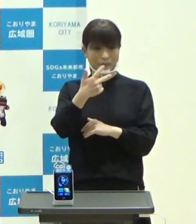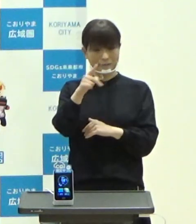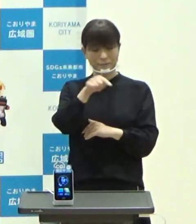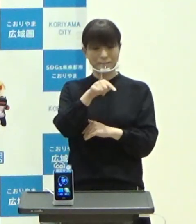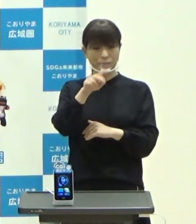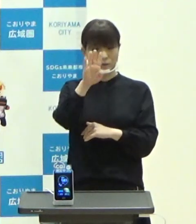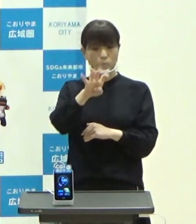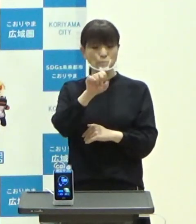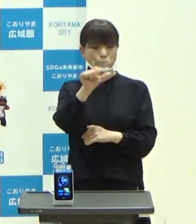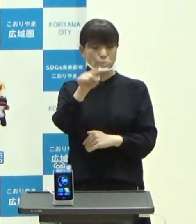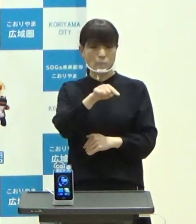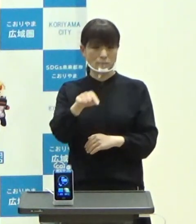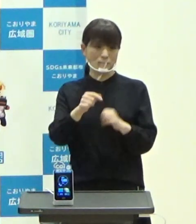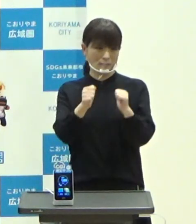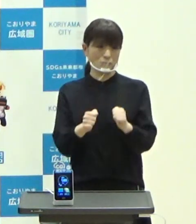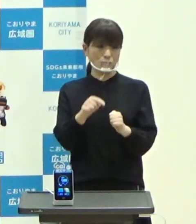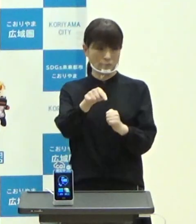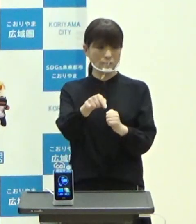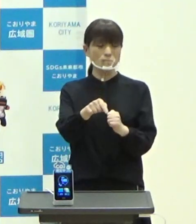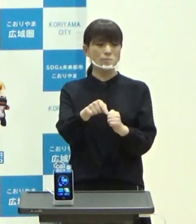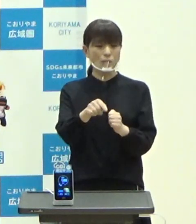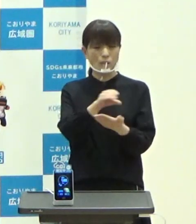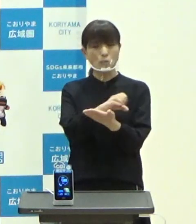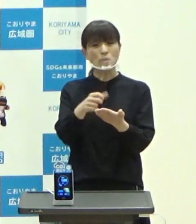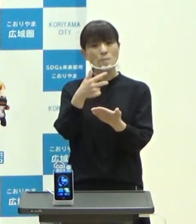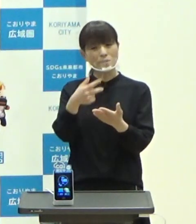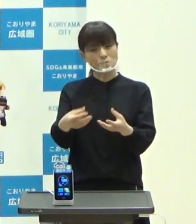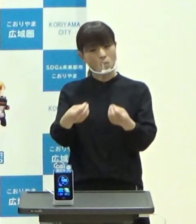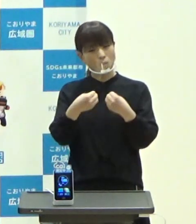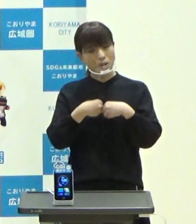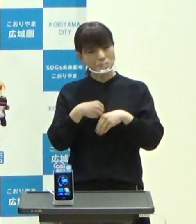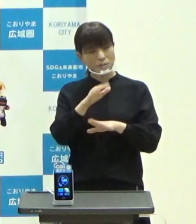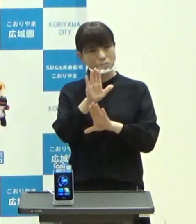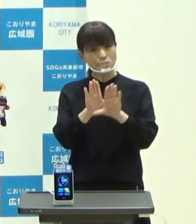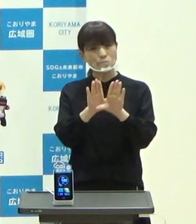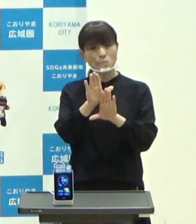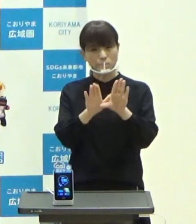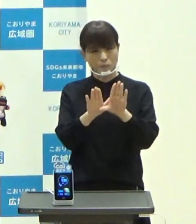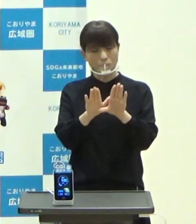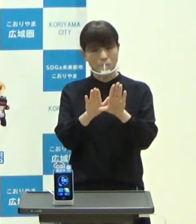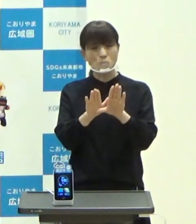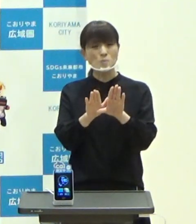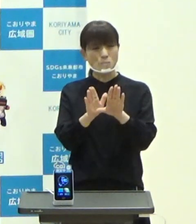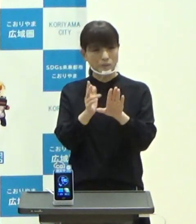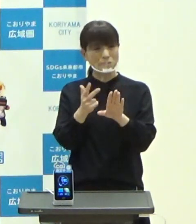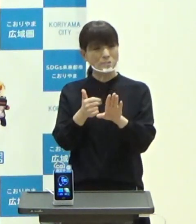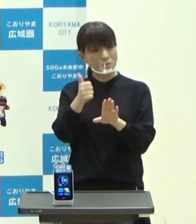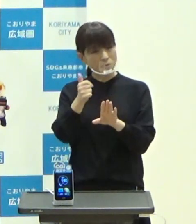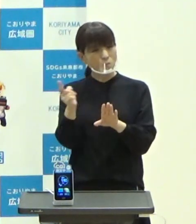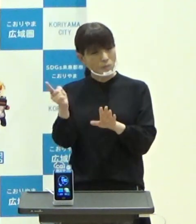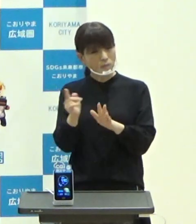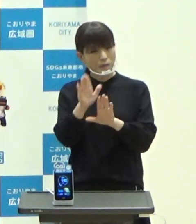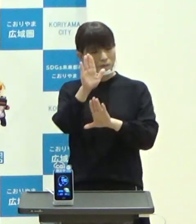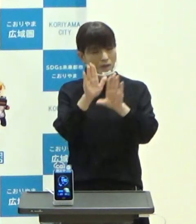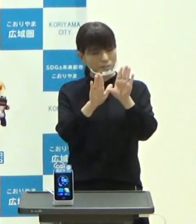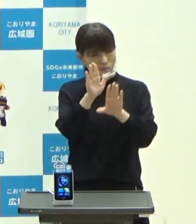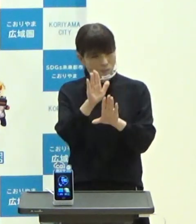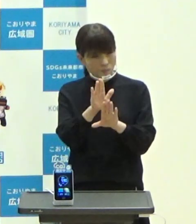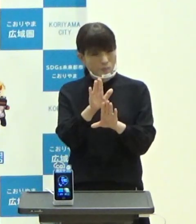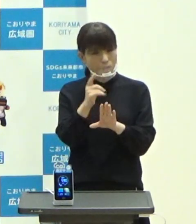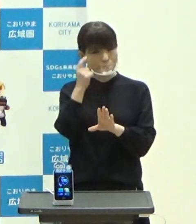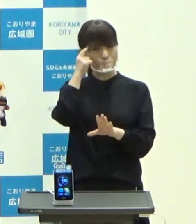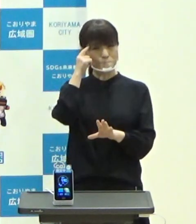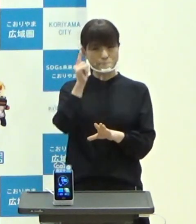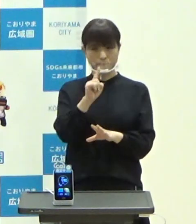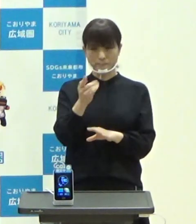この郡山市の感染状況について市長としてはこの現状をどういうふうに認